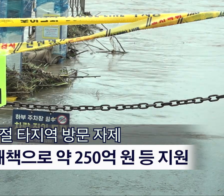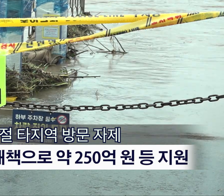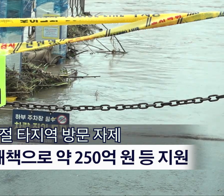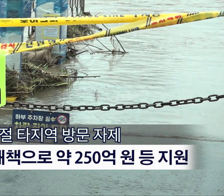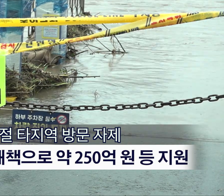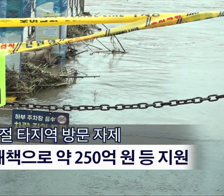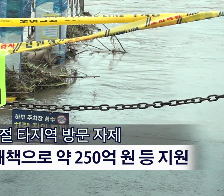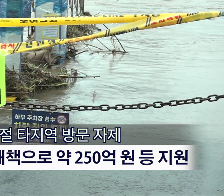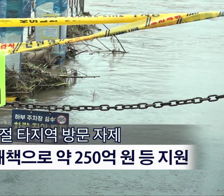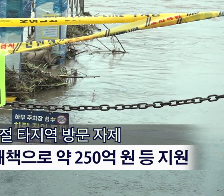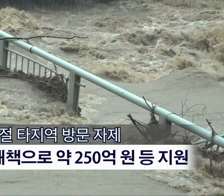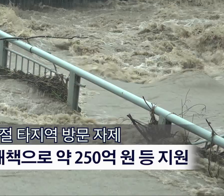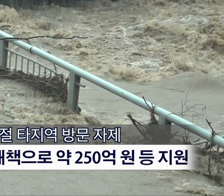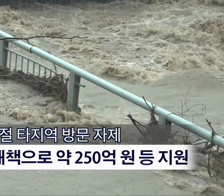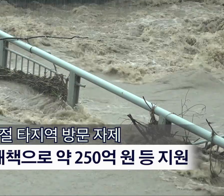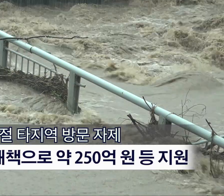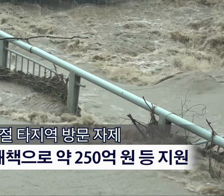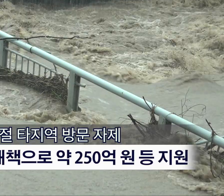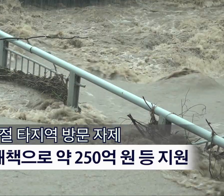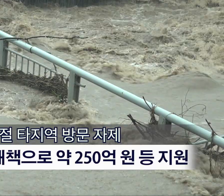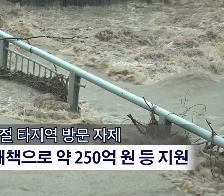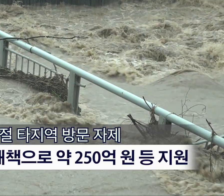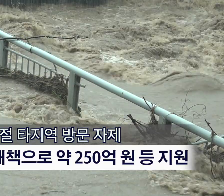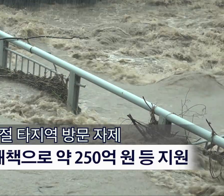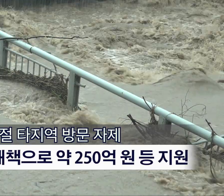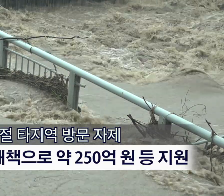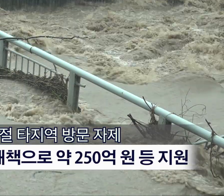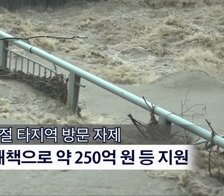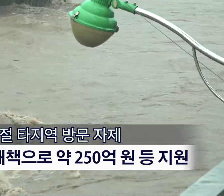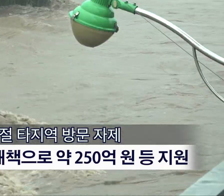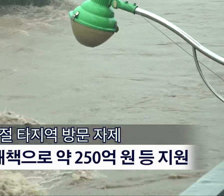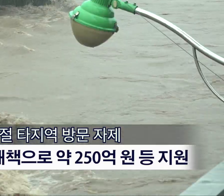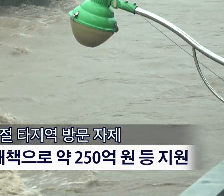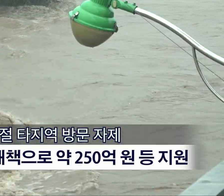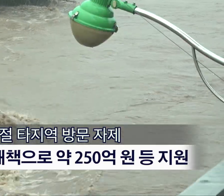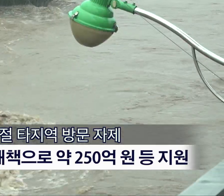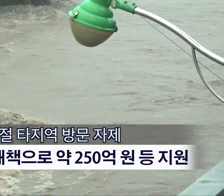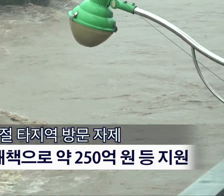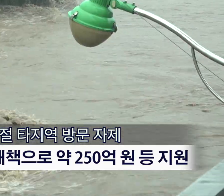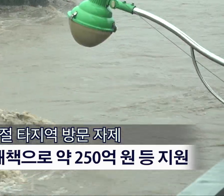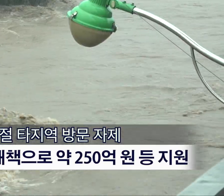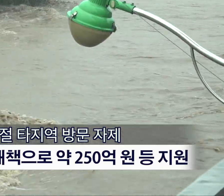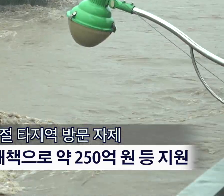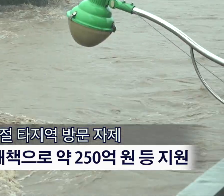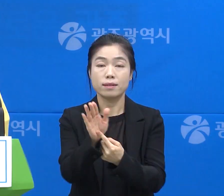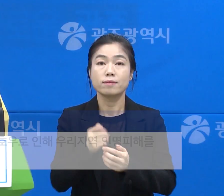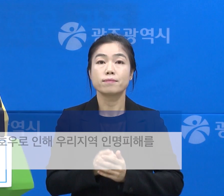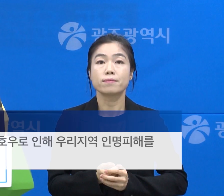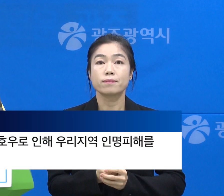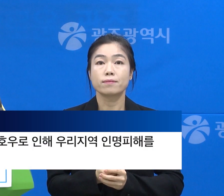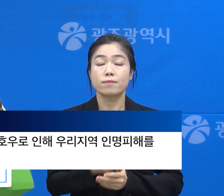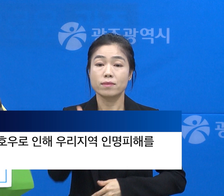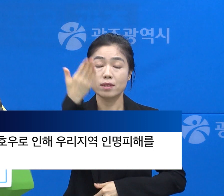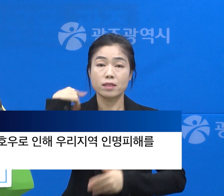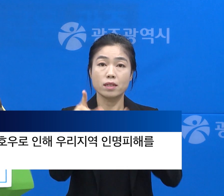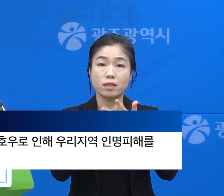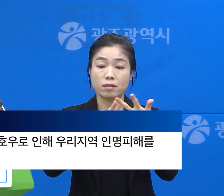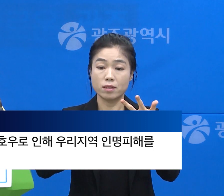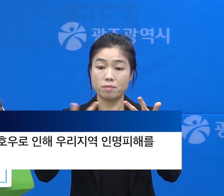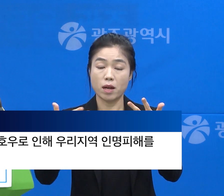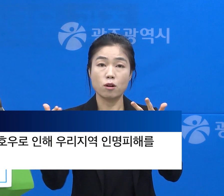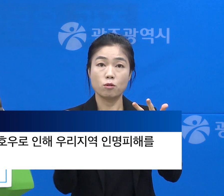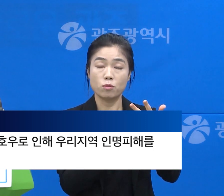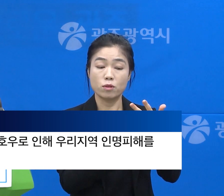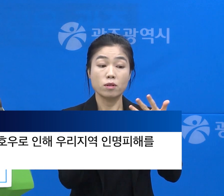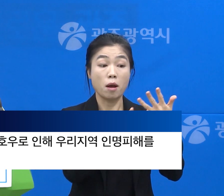하고 집중호우 피해 682억 원에 달하는 지원대책을 발표했습니다. 지난 7월